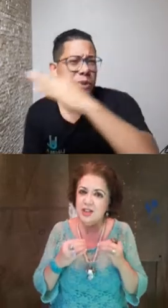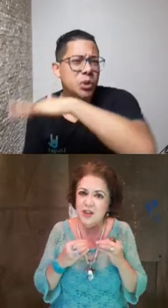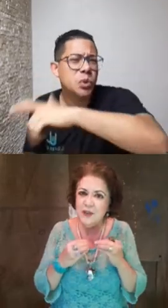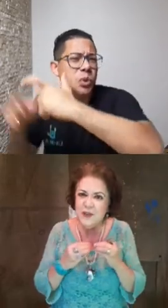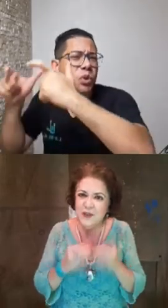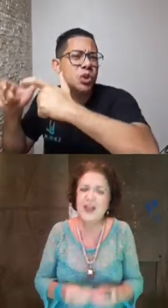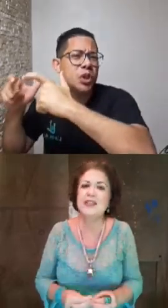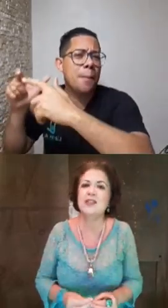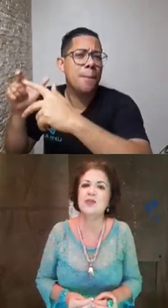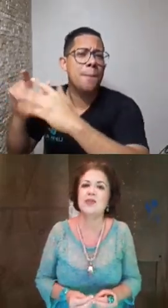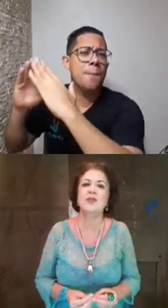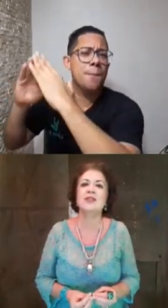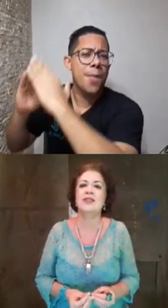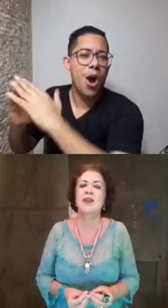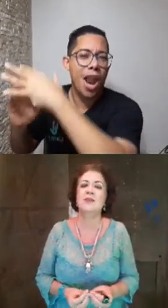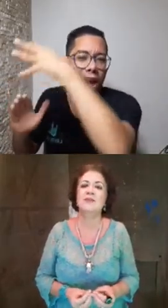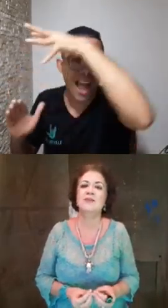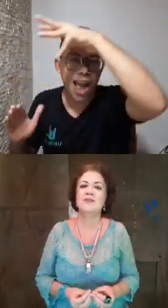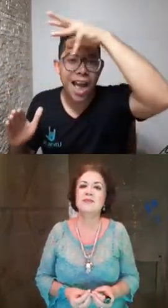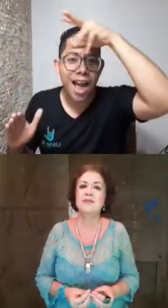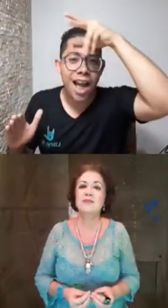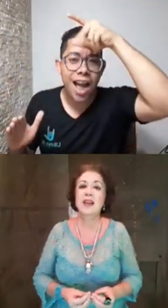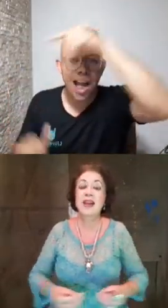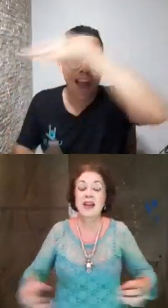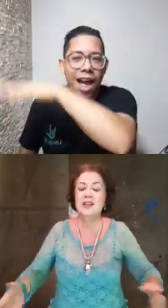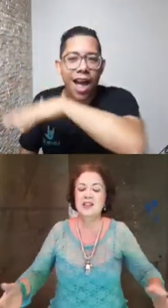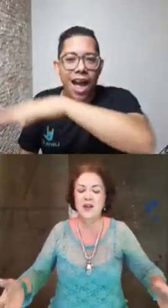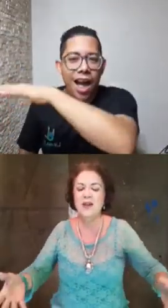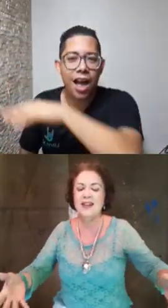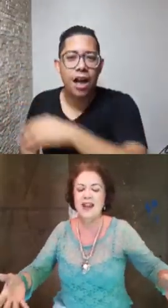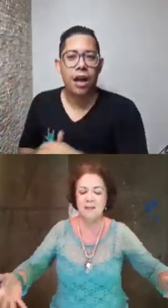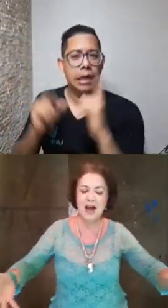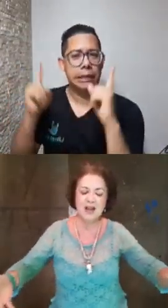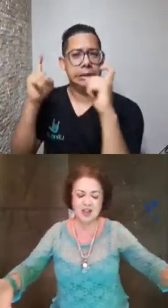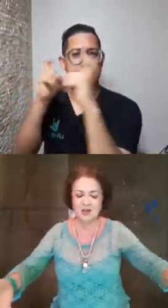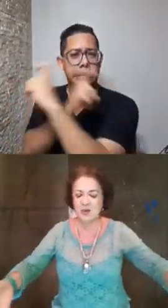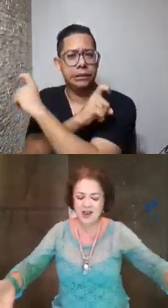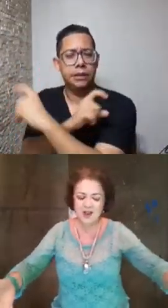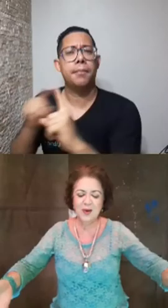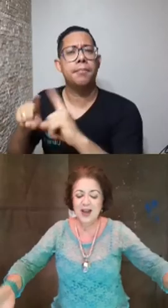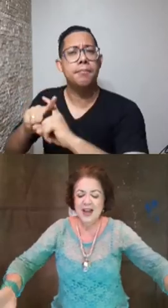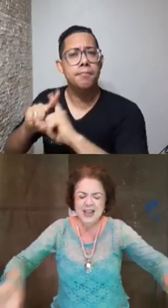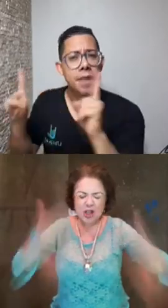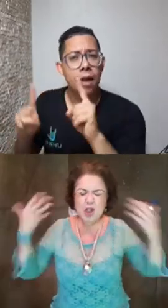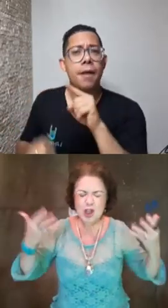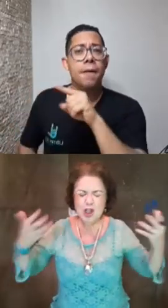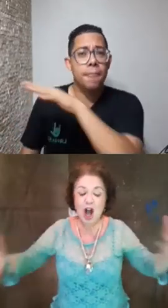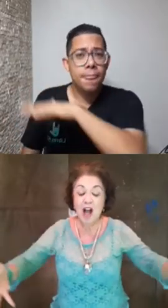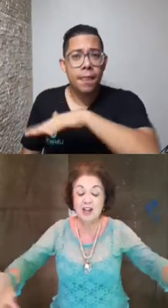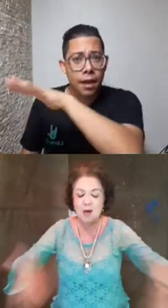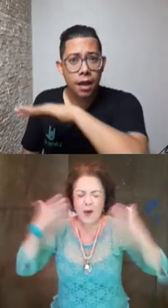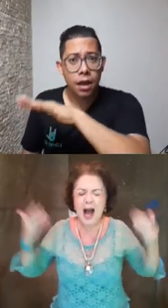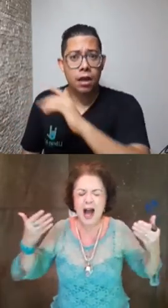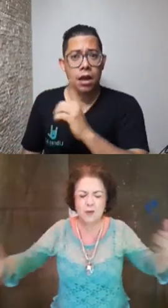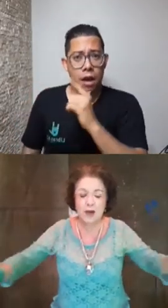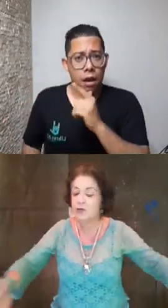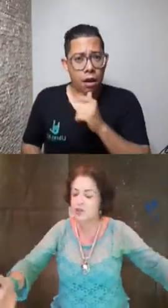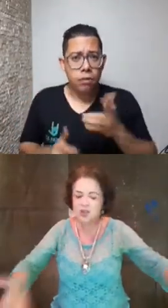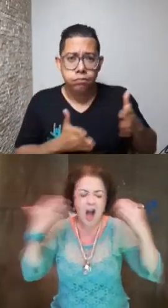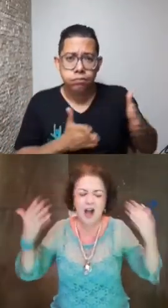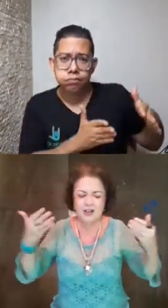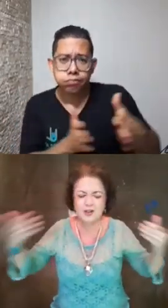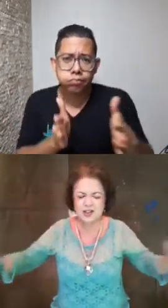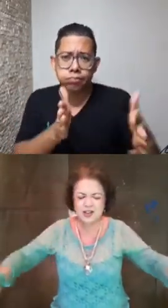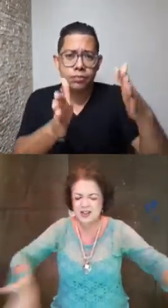de difícil solução, eles vão até a margem do rio e jogam água